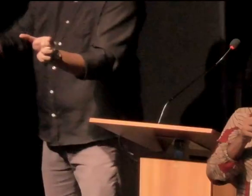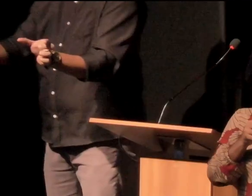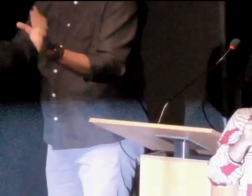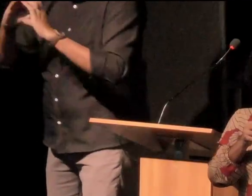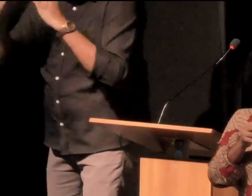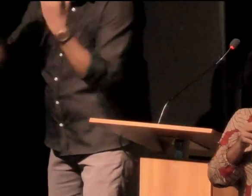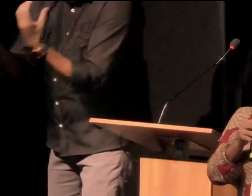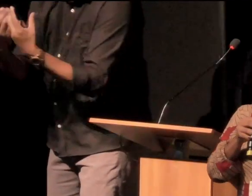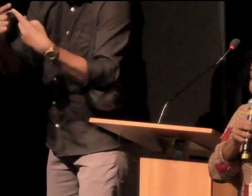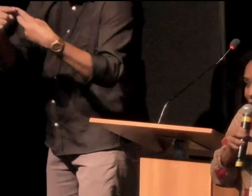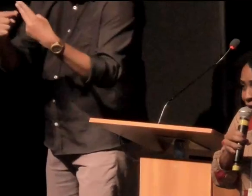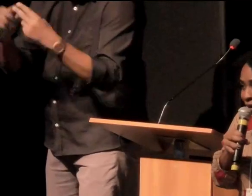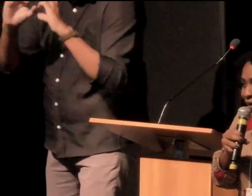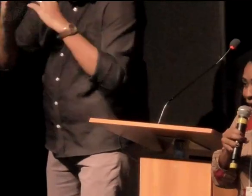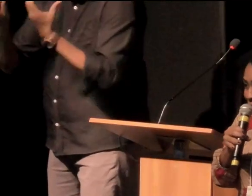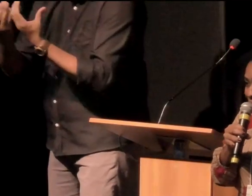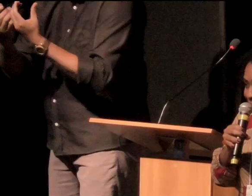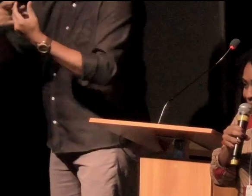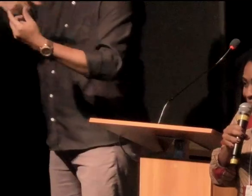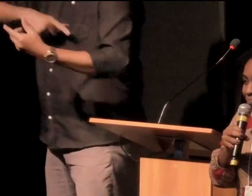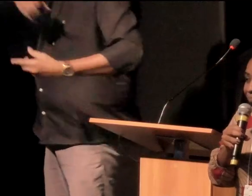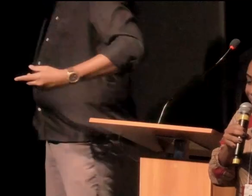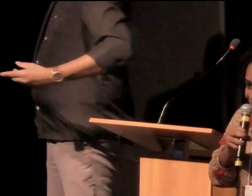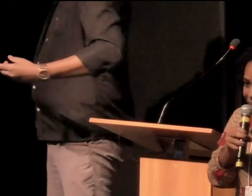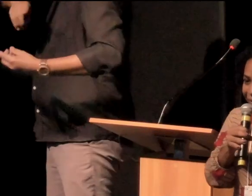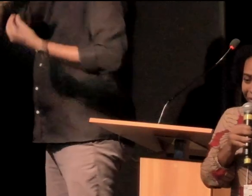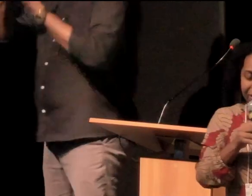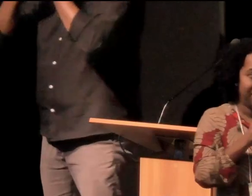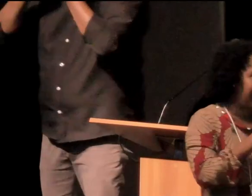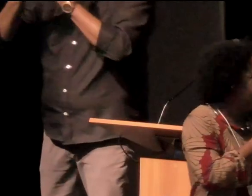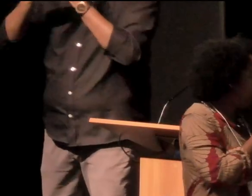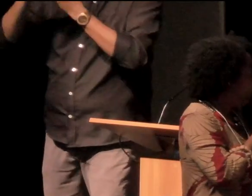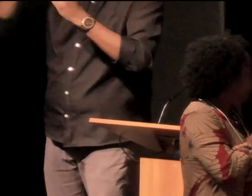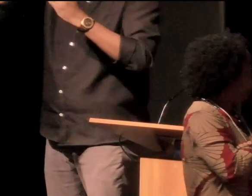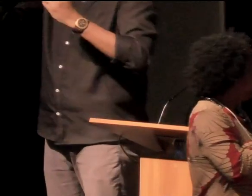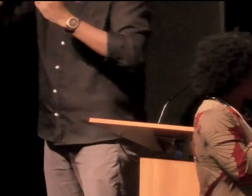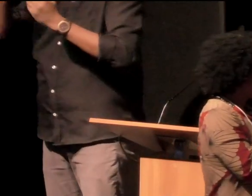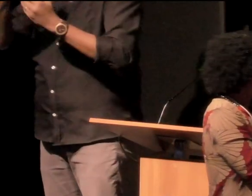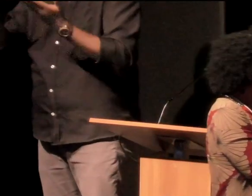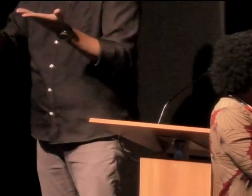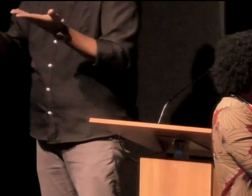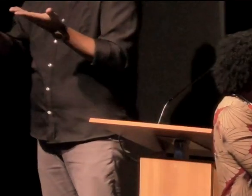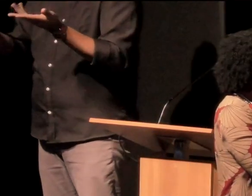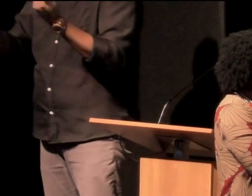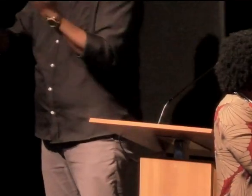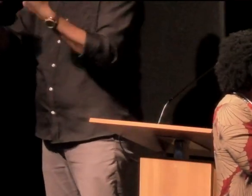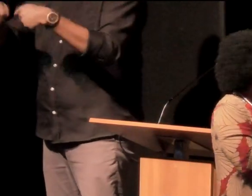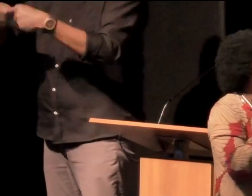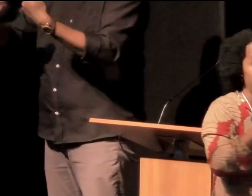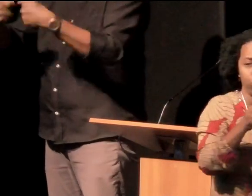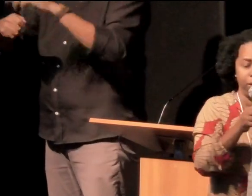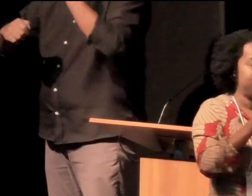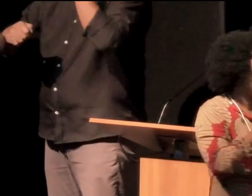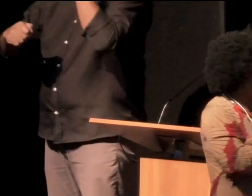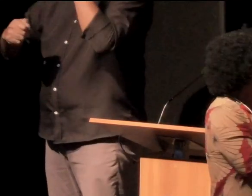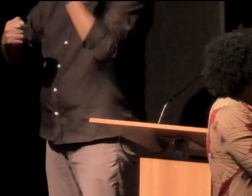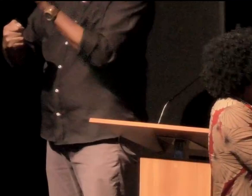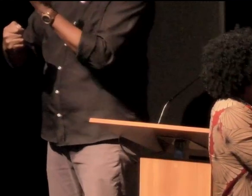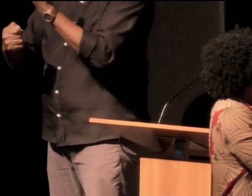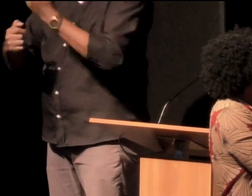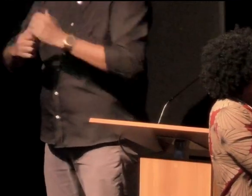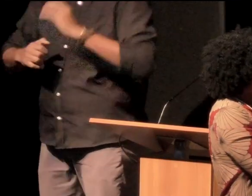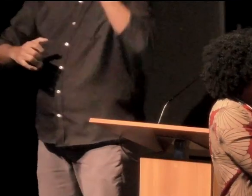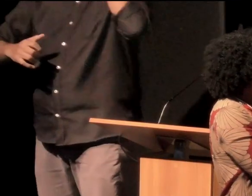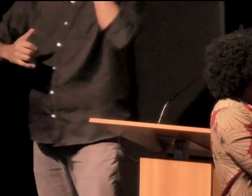como se resolve isso né precisa ser resolvido precisa ser construído